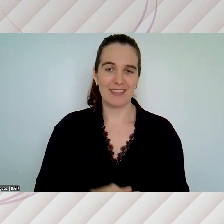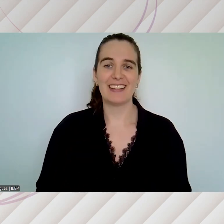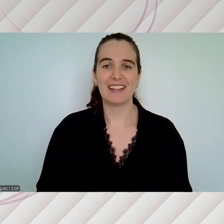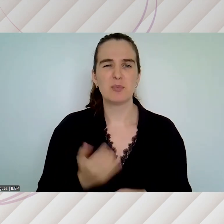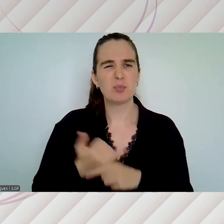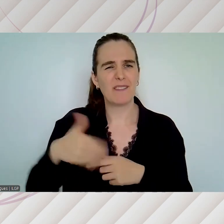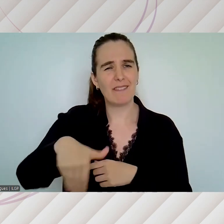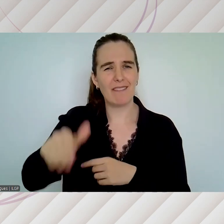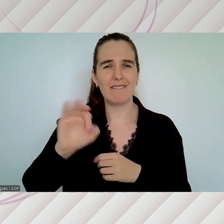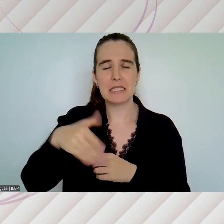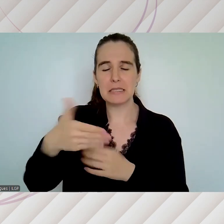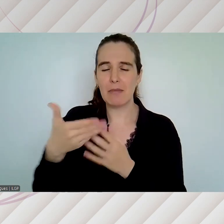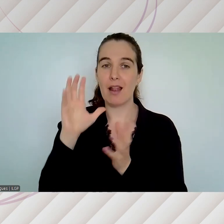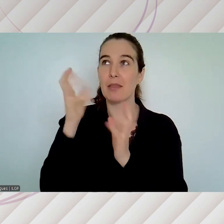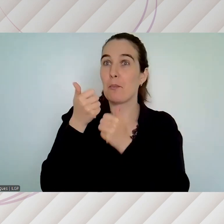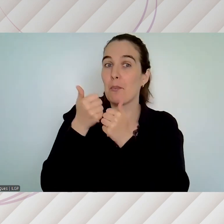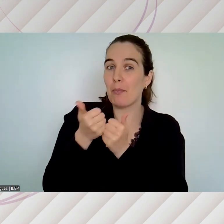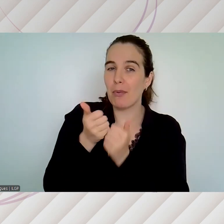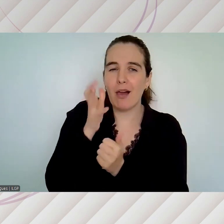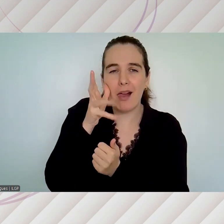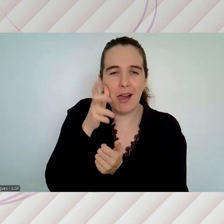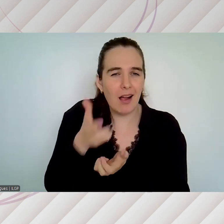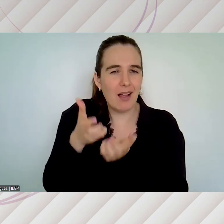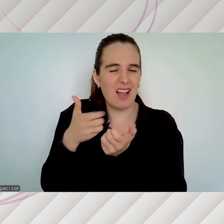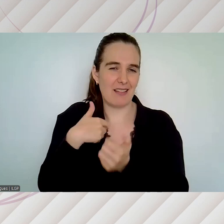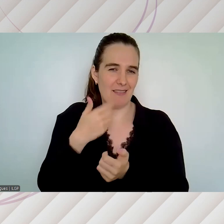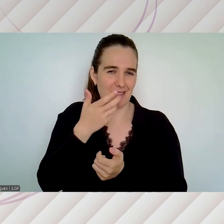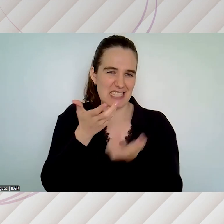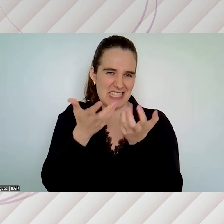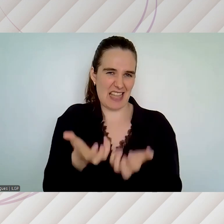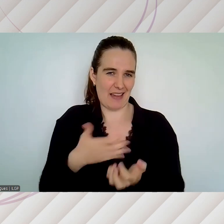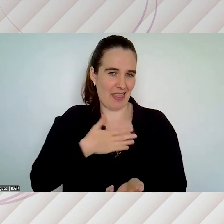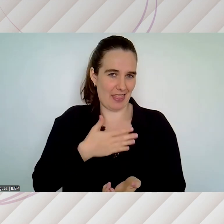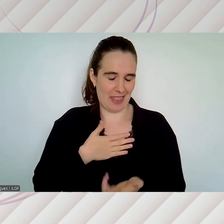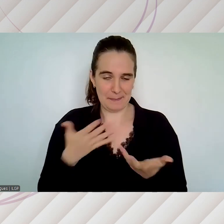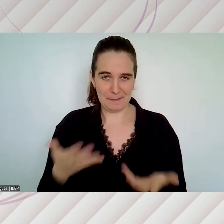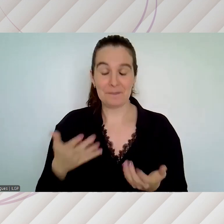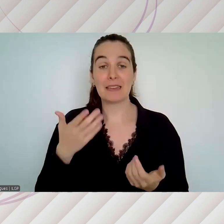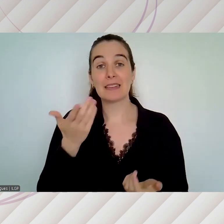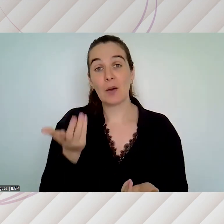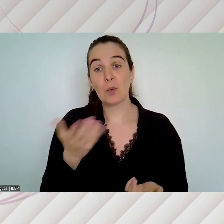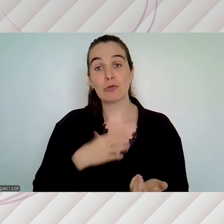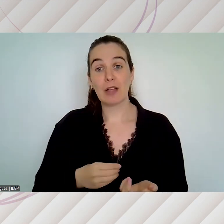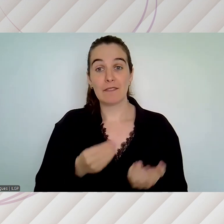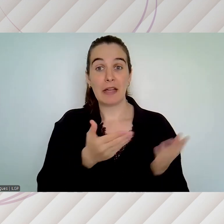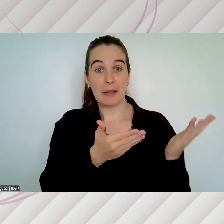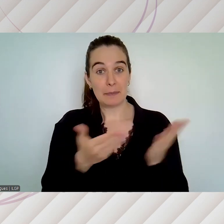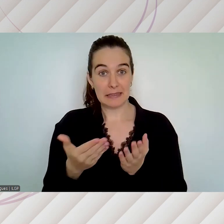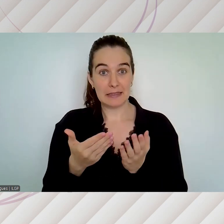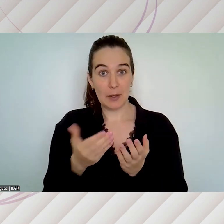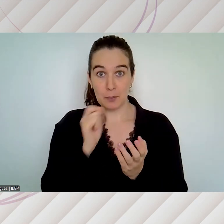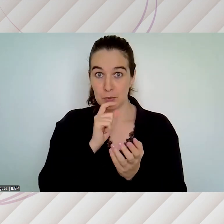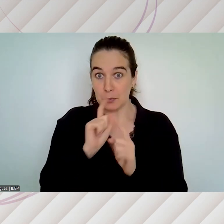semana tão soalhento e um verão que se antecipa, para ir discutindo essas ideias convosco e se pudéssemos, começávamos agora